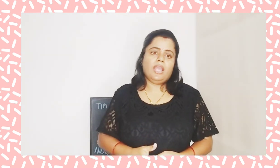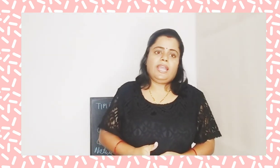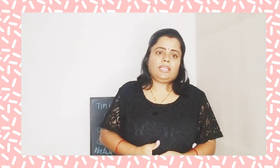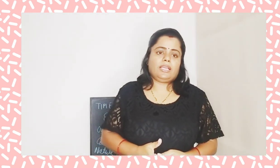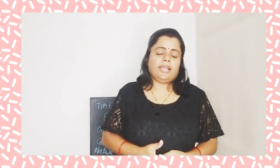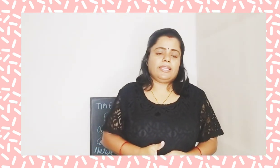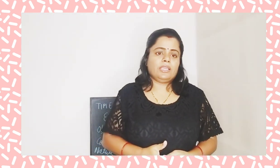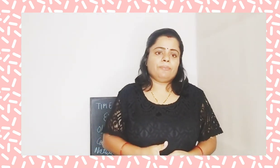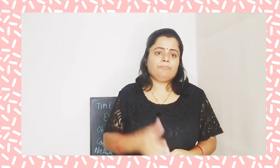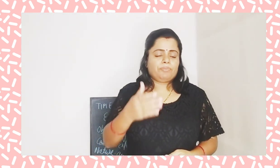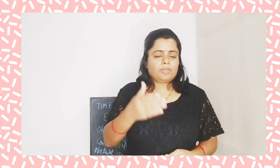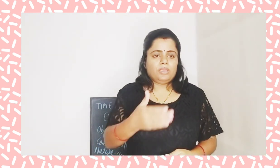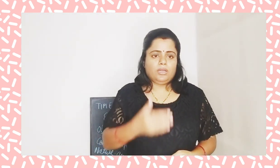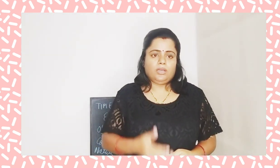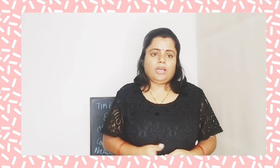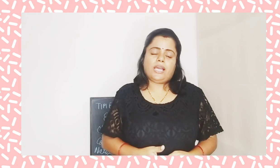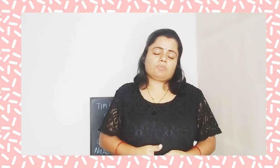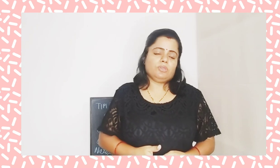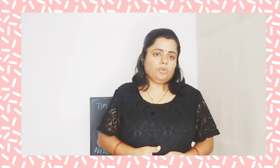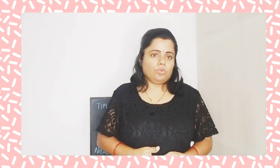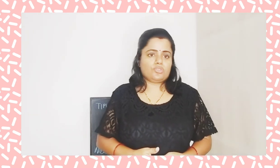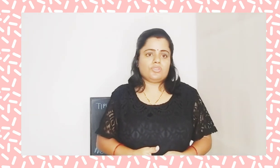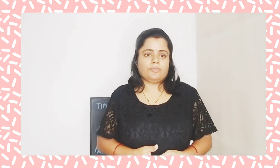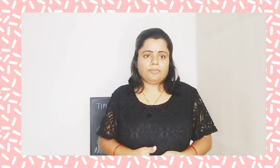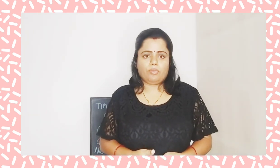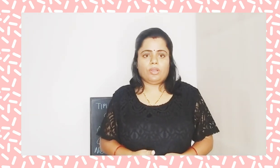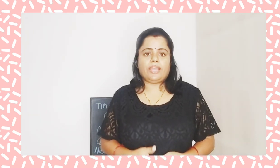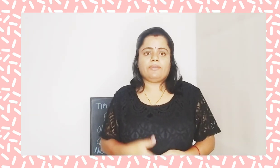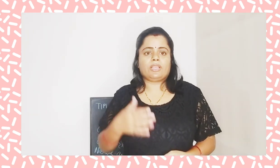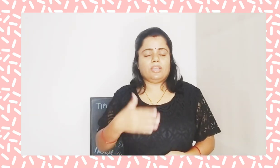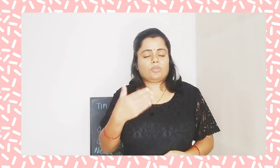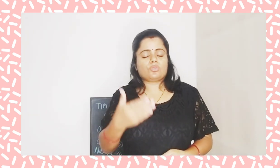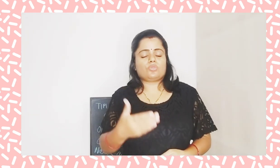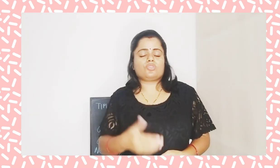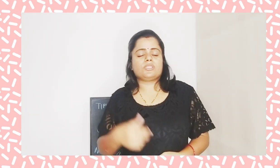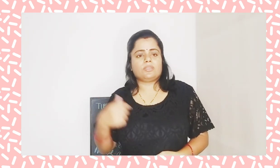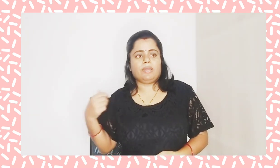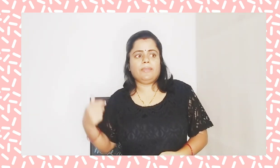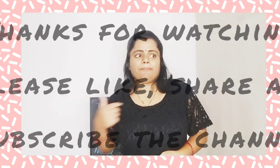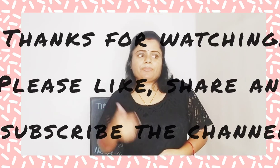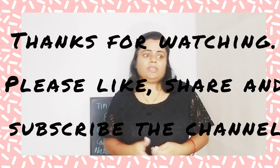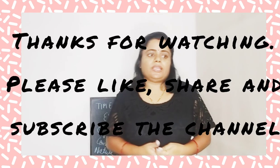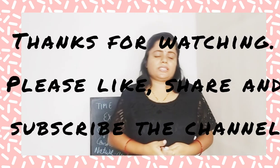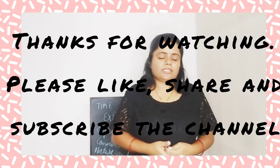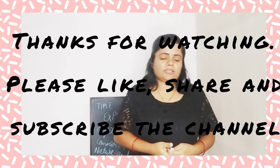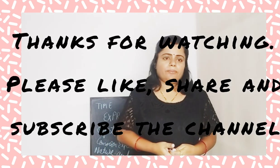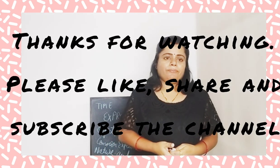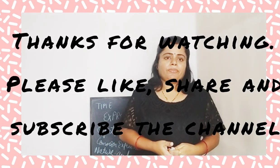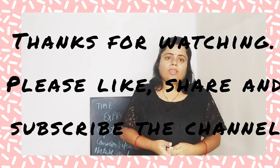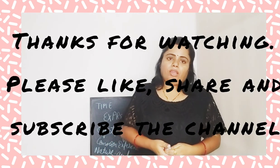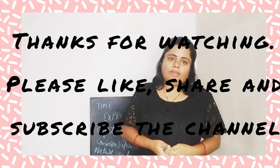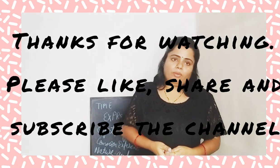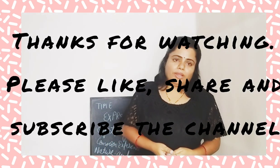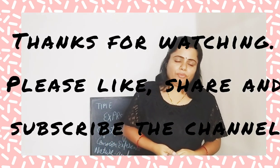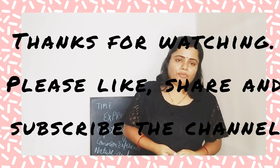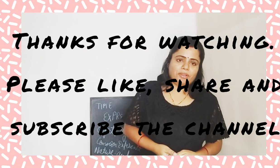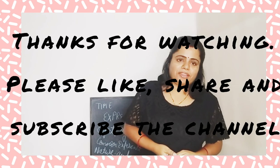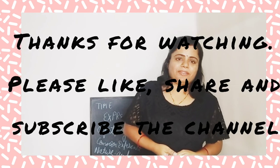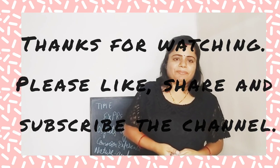एंड काइंडली आस्क मी द क्वेश्चन इफ यू वॉन्ट. आई विल क्लियर दोज क्वेश्चन इन माई नेक्स्ट लेसन. हैव अ वंडरफुल डे.